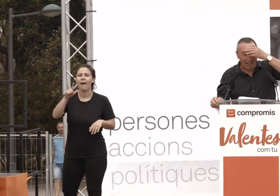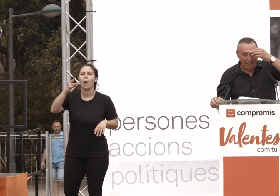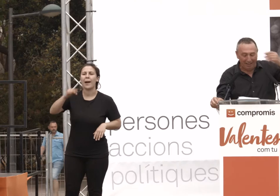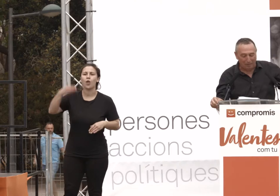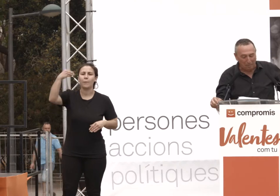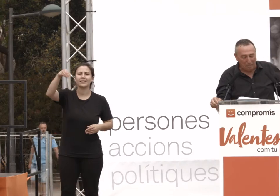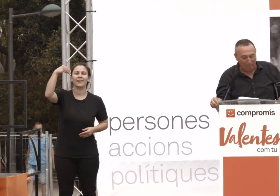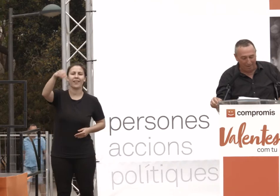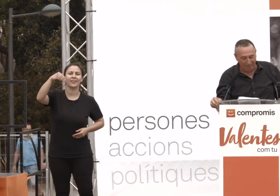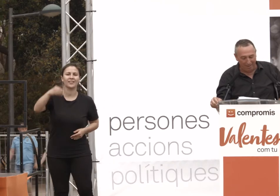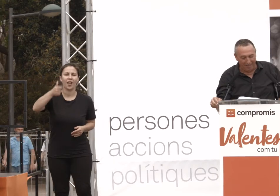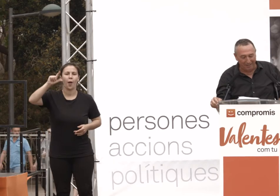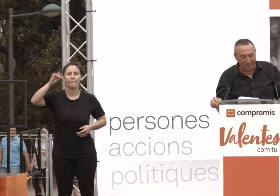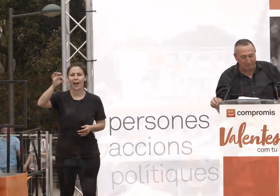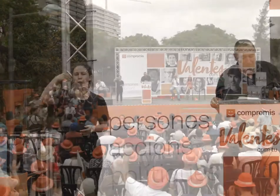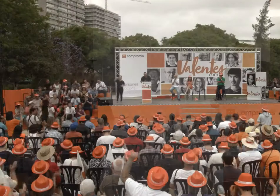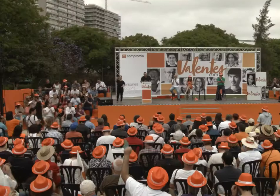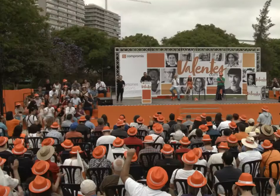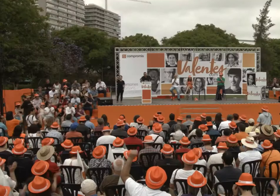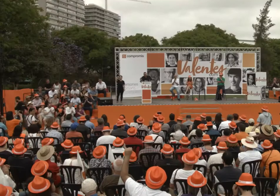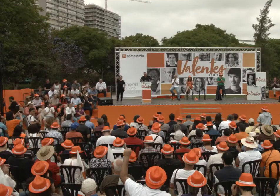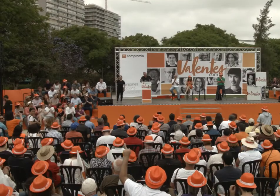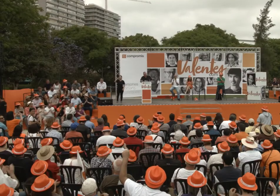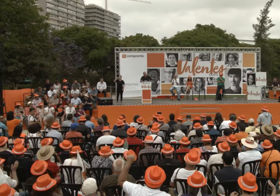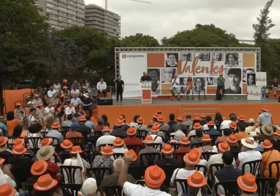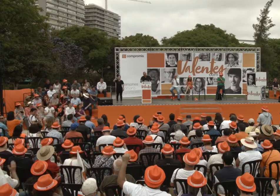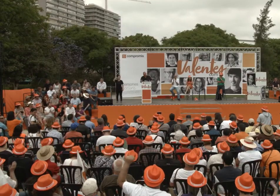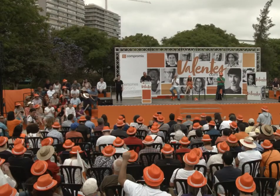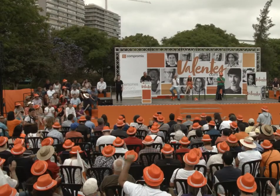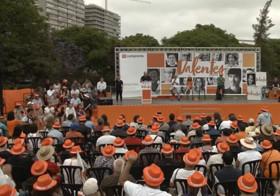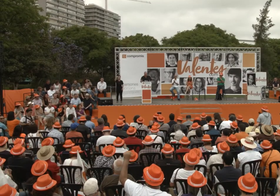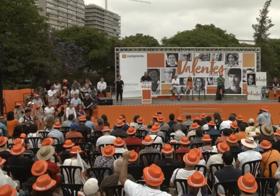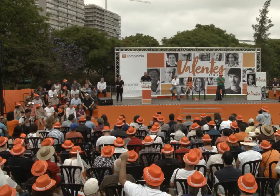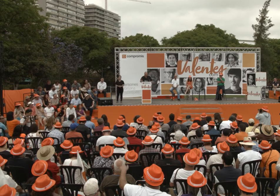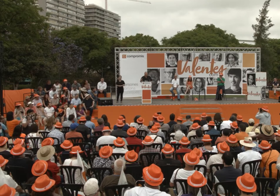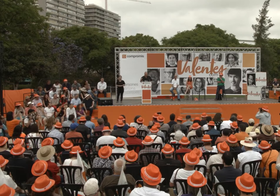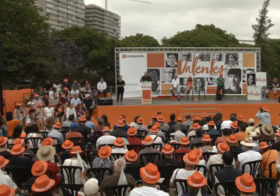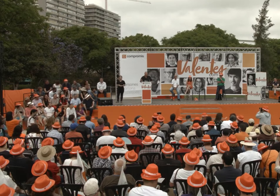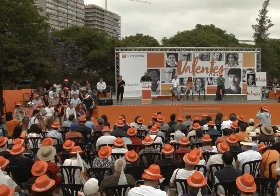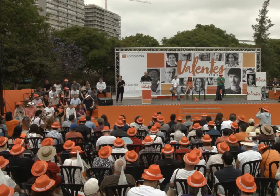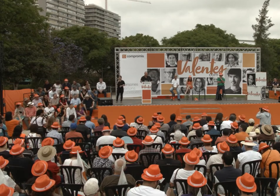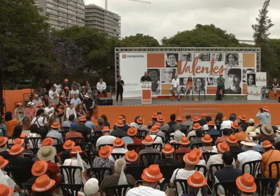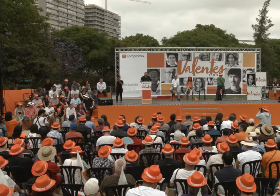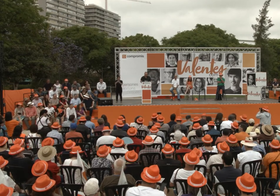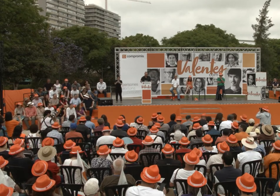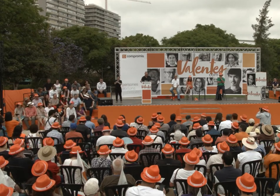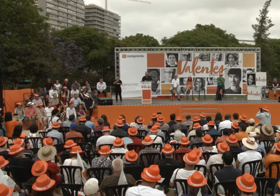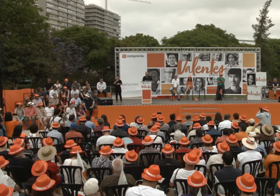I I ho dic, ho explique, per